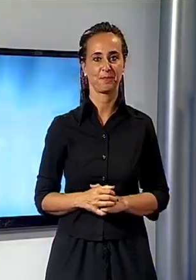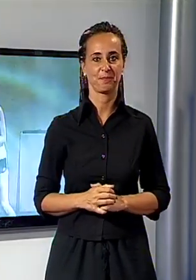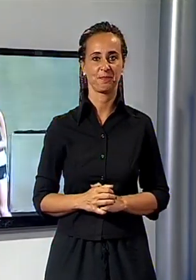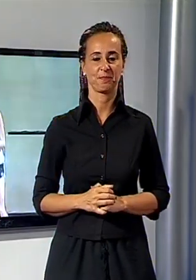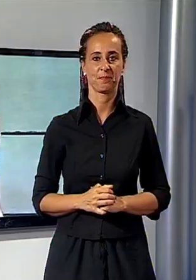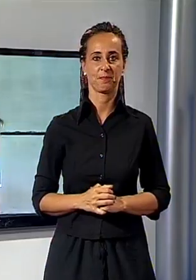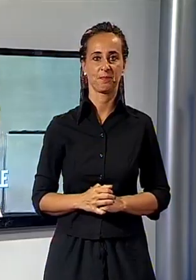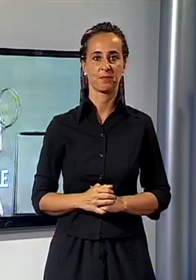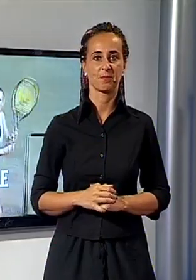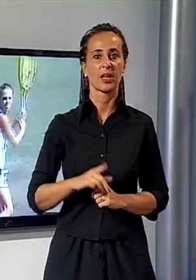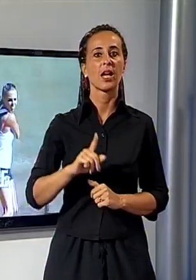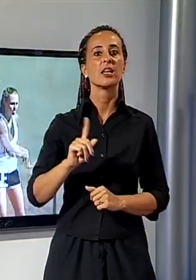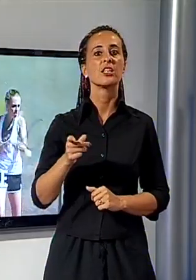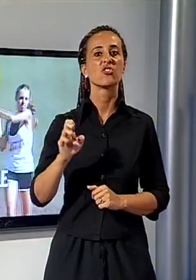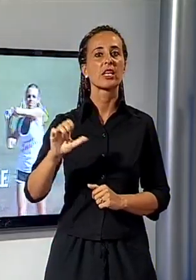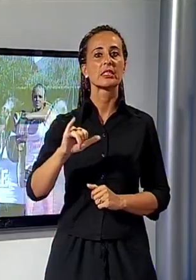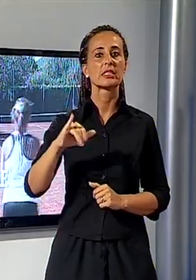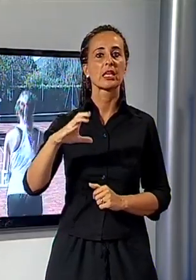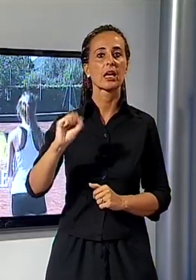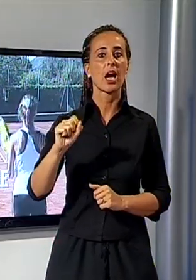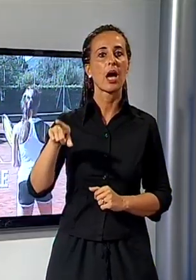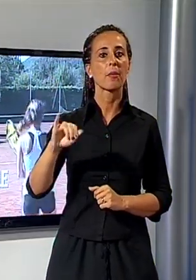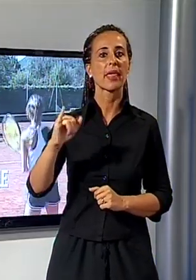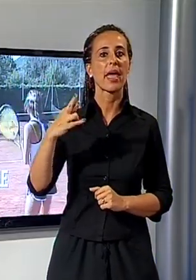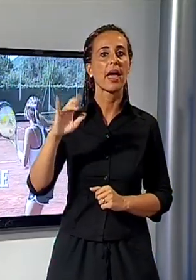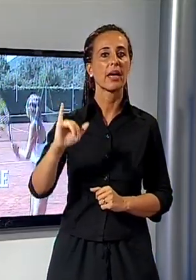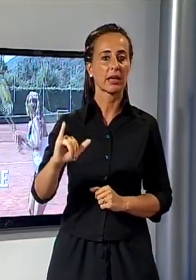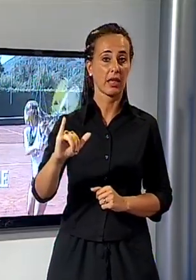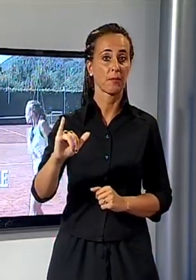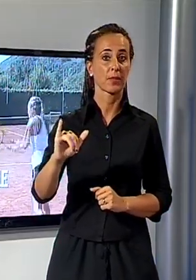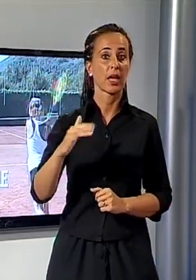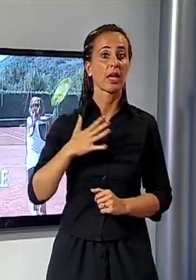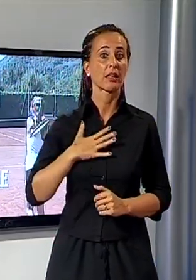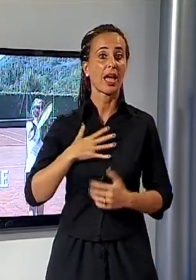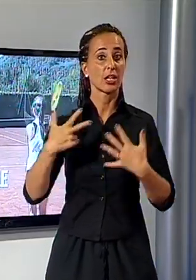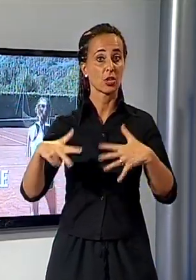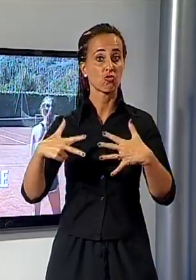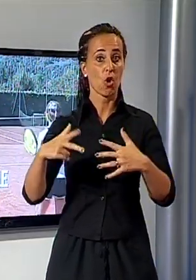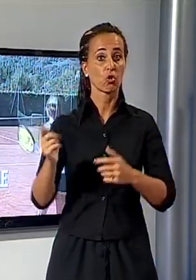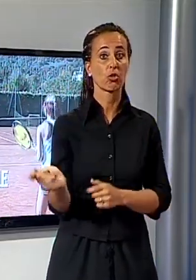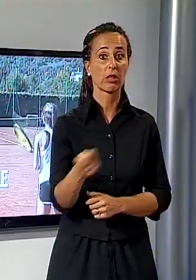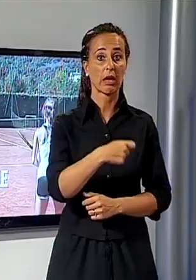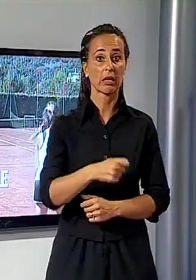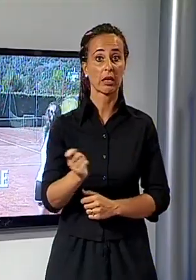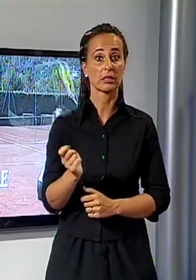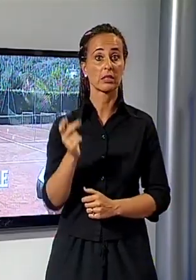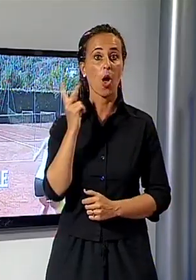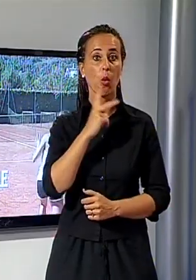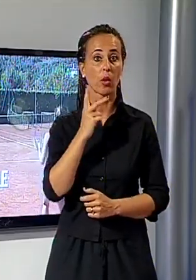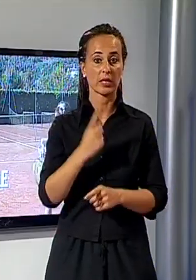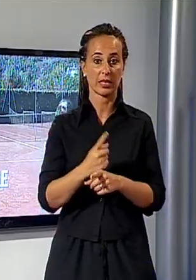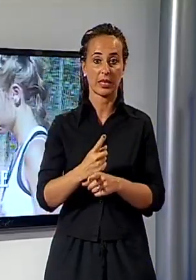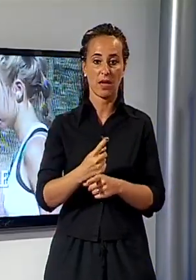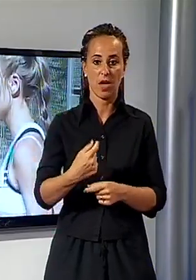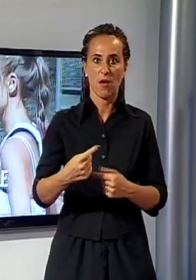Jessica Pieri vuol far l'americana, la diciottene tenista Lucchese scenderà in campo tra poche ore nel prestigioso torneo Open